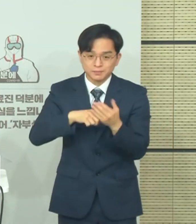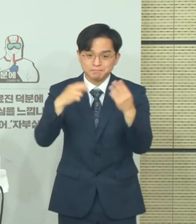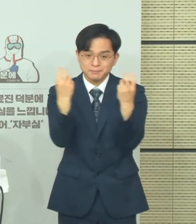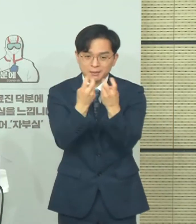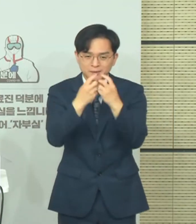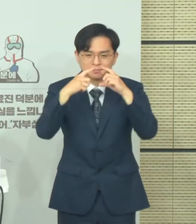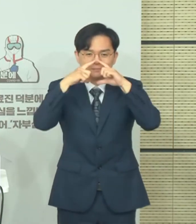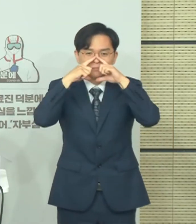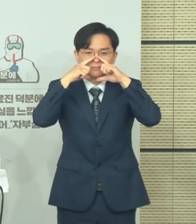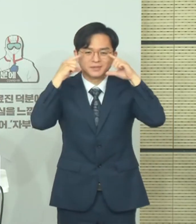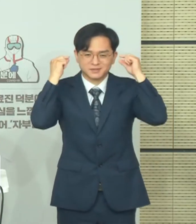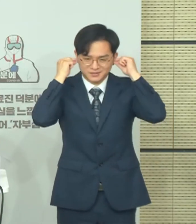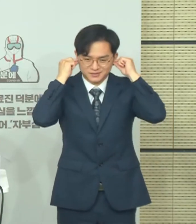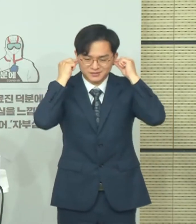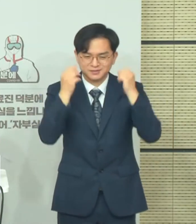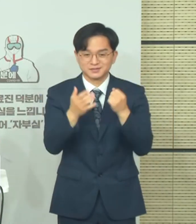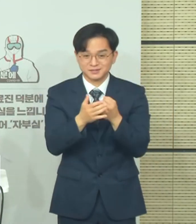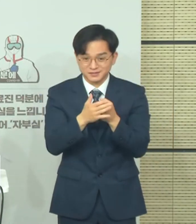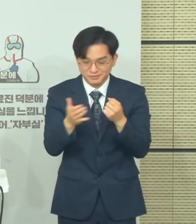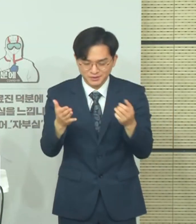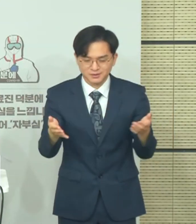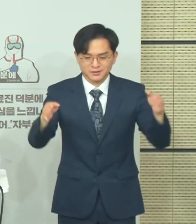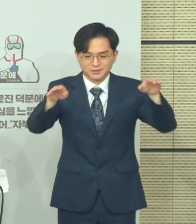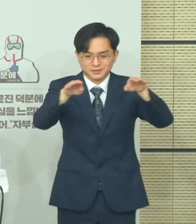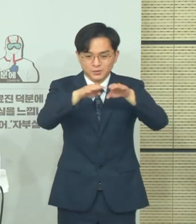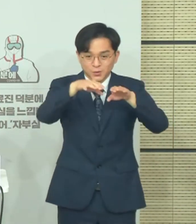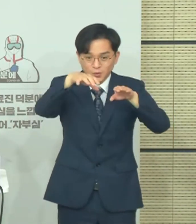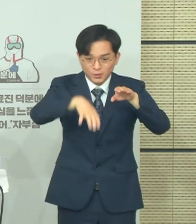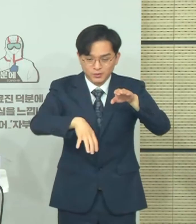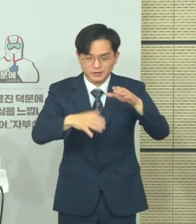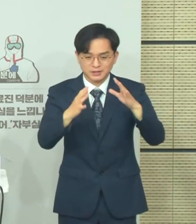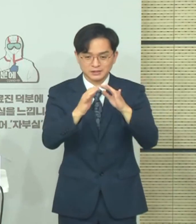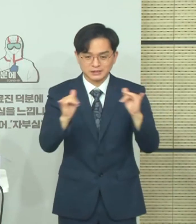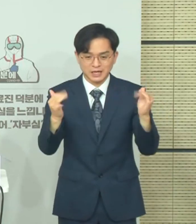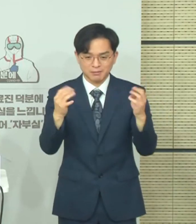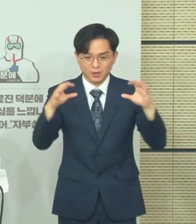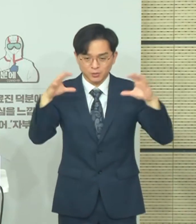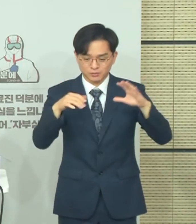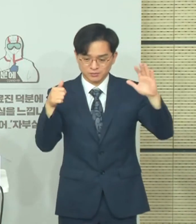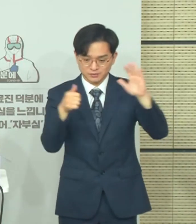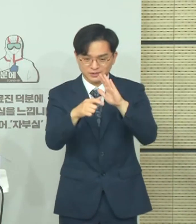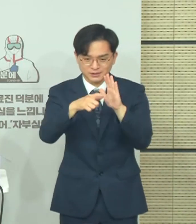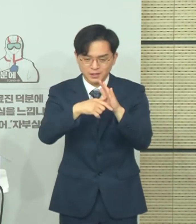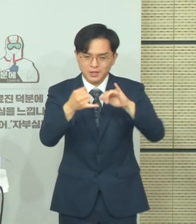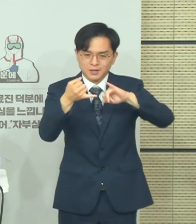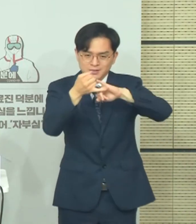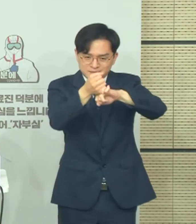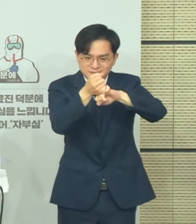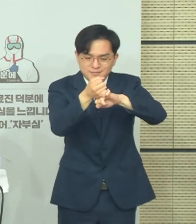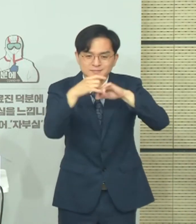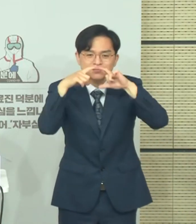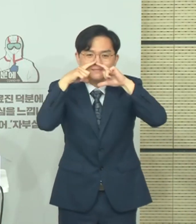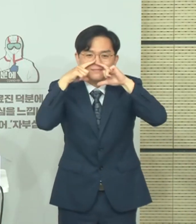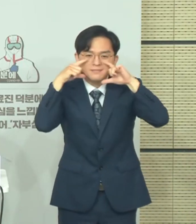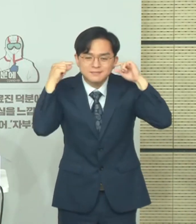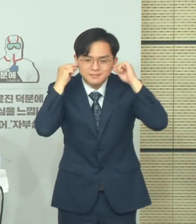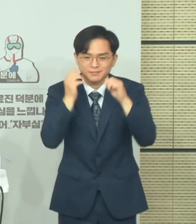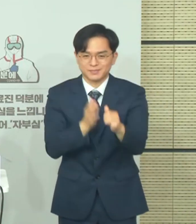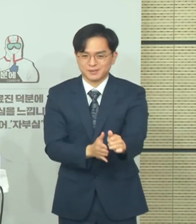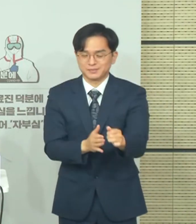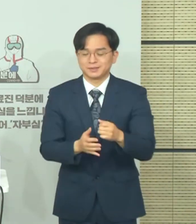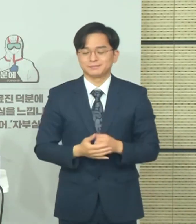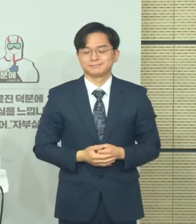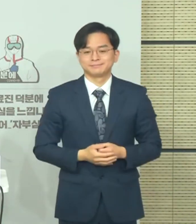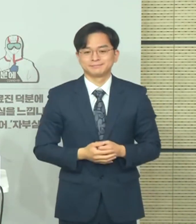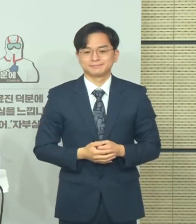다중이용시설 s 에 마스크 착용을 다시한번 당부드립니다 또한 신뢰 소모임 회식과